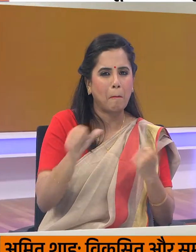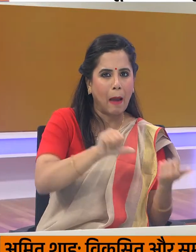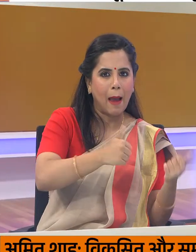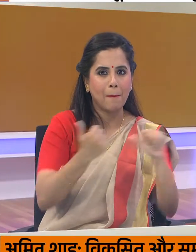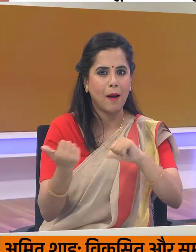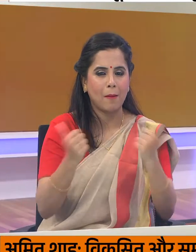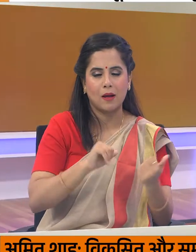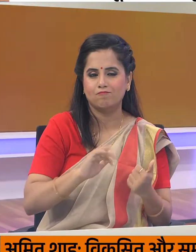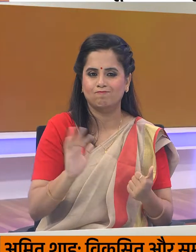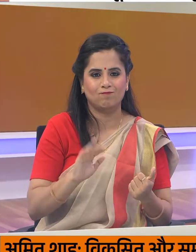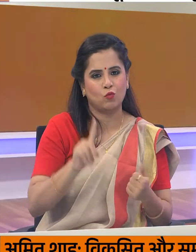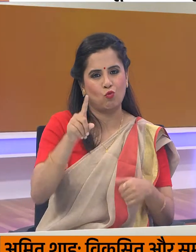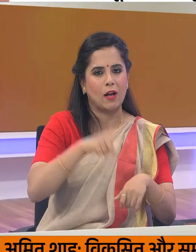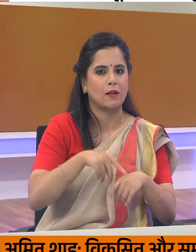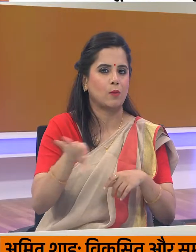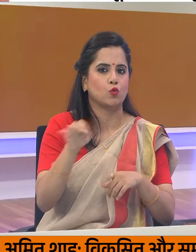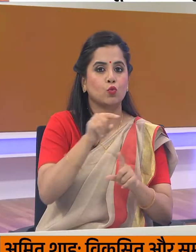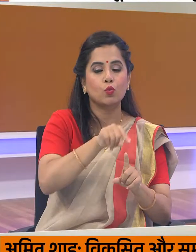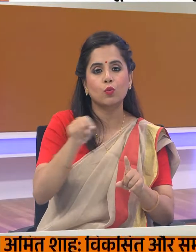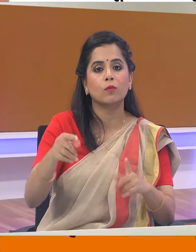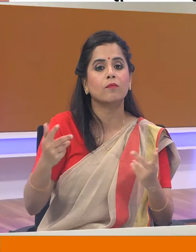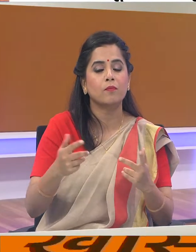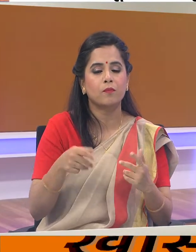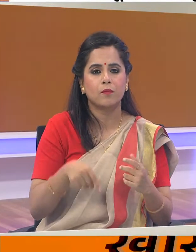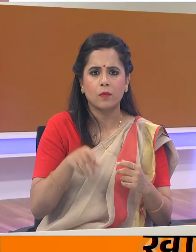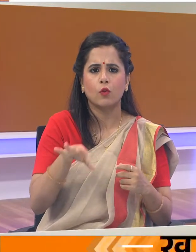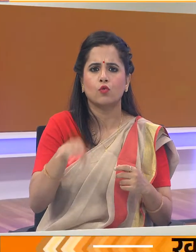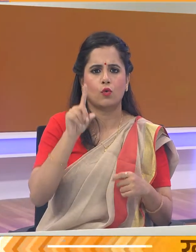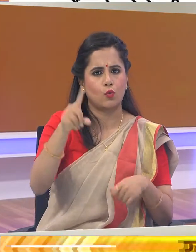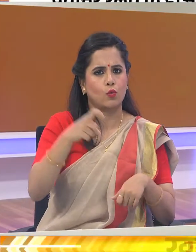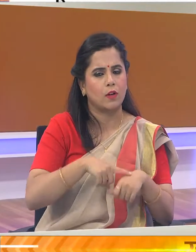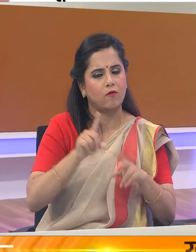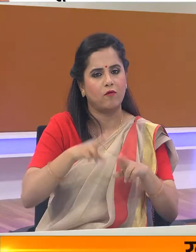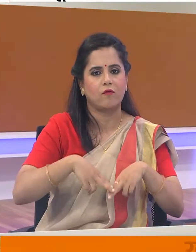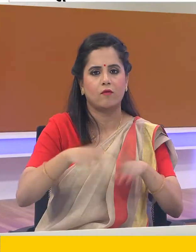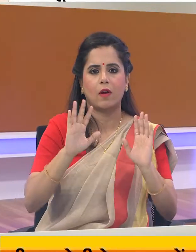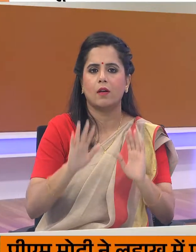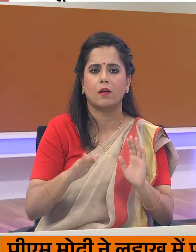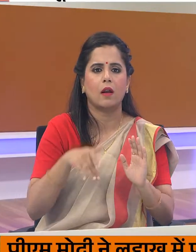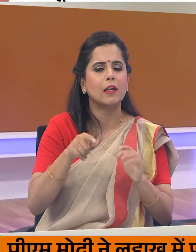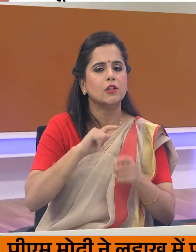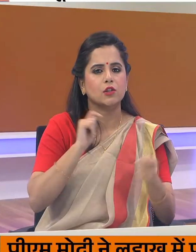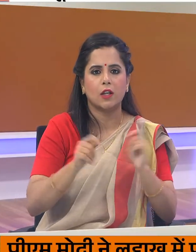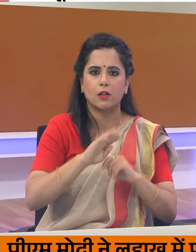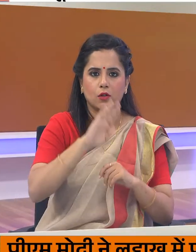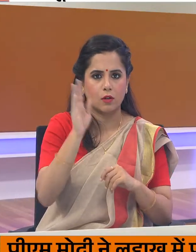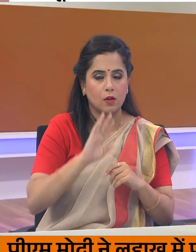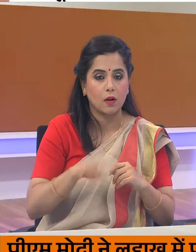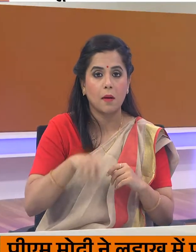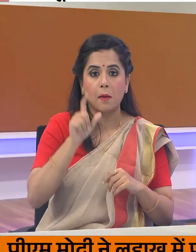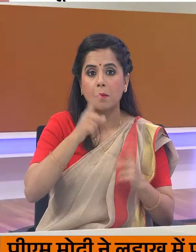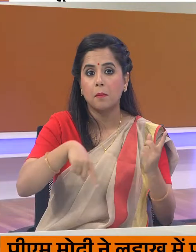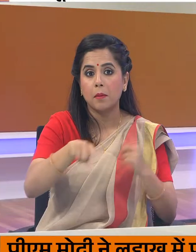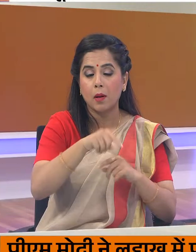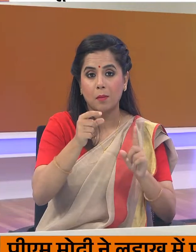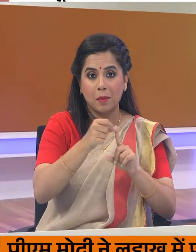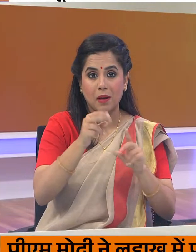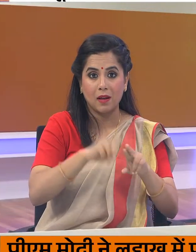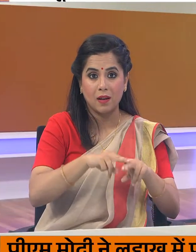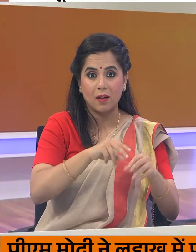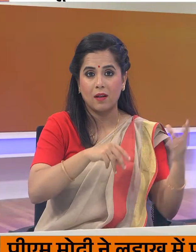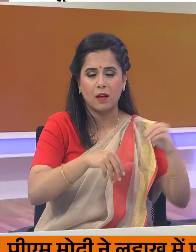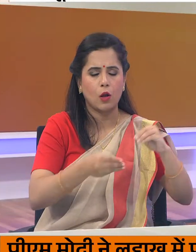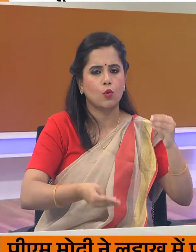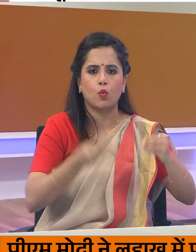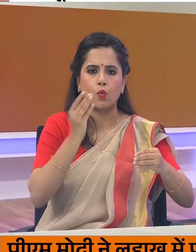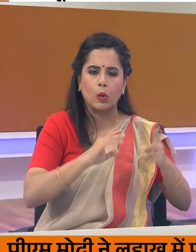सकें। और चॉइस वंस एक्सरसाइज्ड विल बी फाइनल, तो उसमें कोई वो नहीं है। एम्प्लॉई कंट्रीब्यूशन विल नॉट